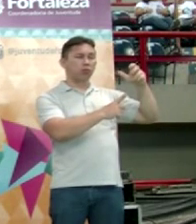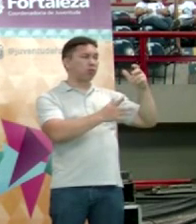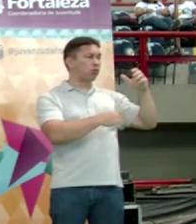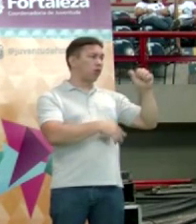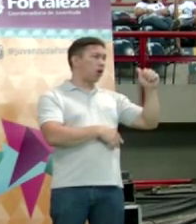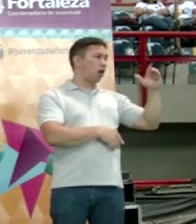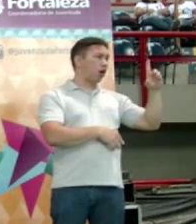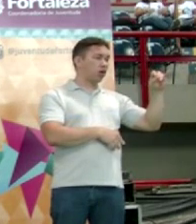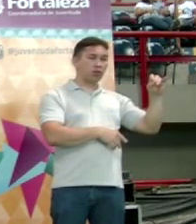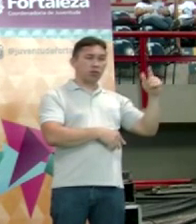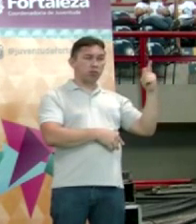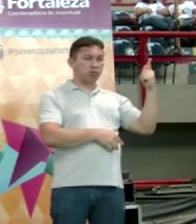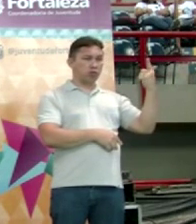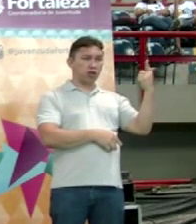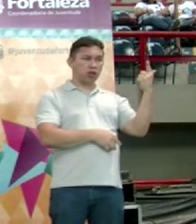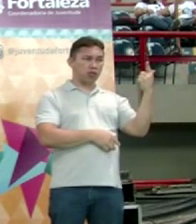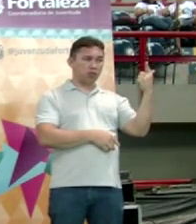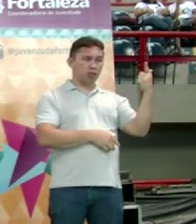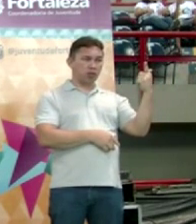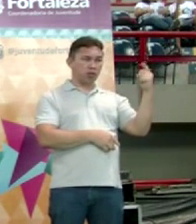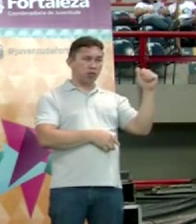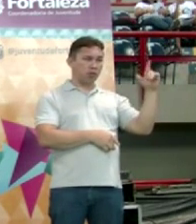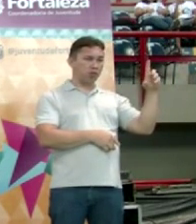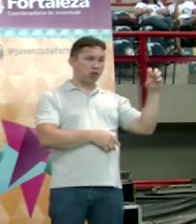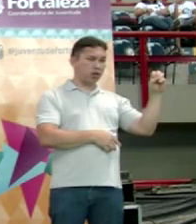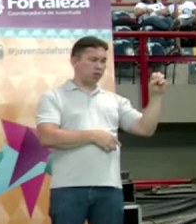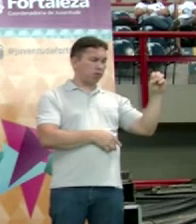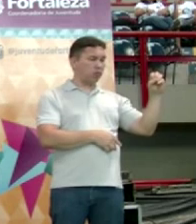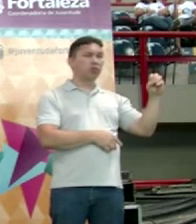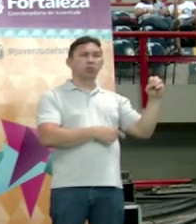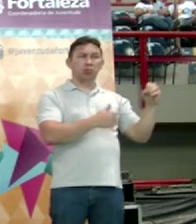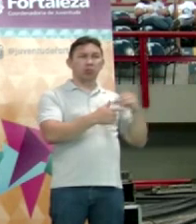não têm ácido, por exemplo, o Guaraná Antártica ele não tem ácido, mas